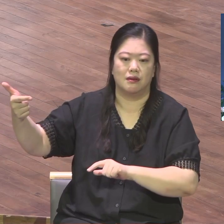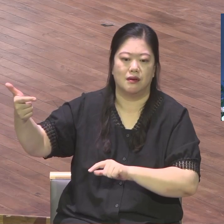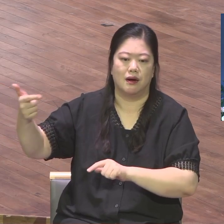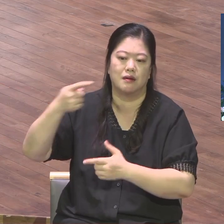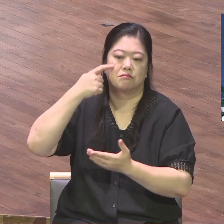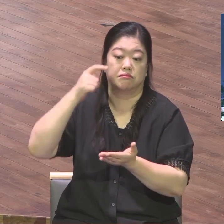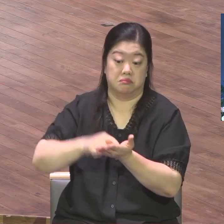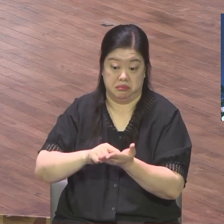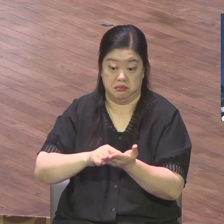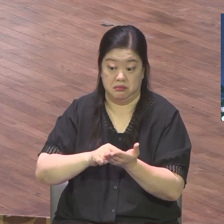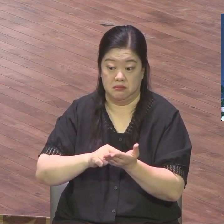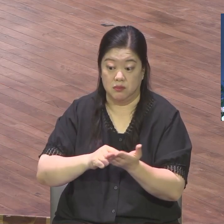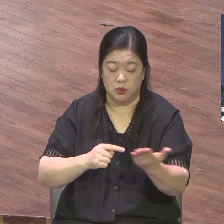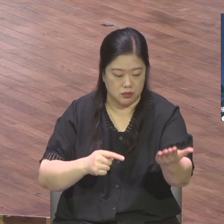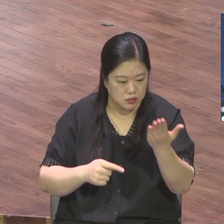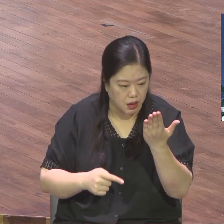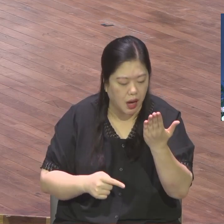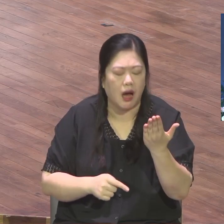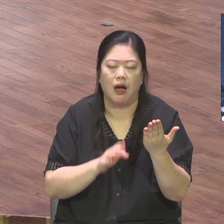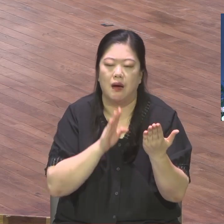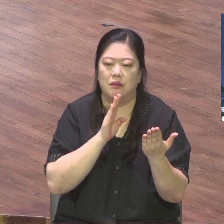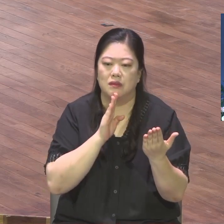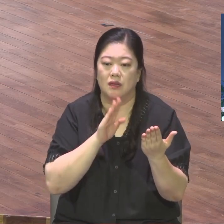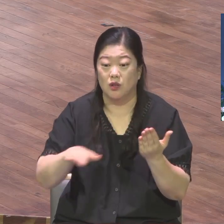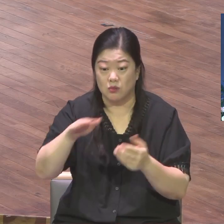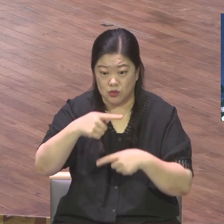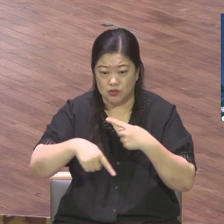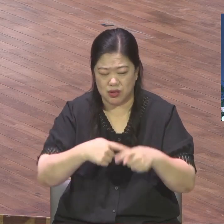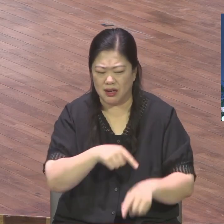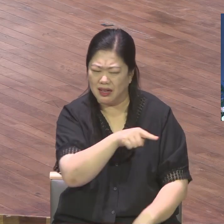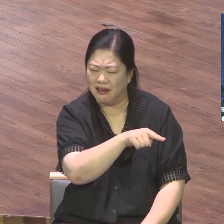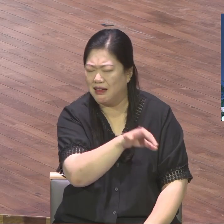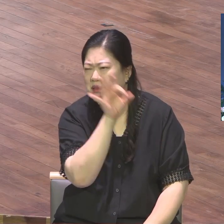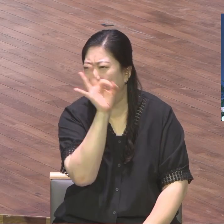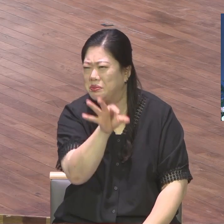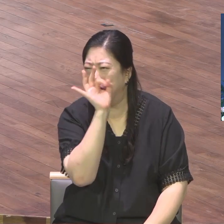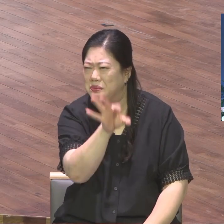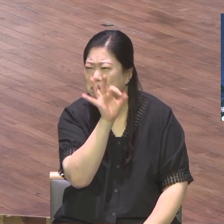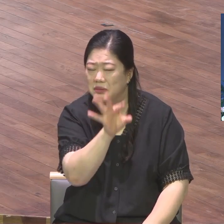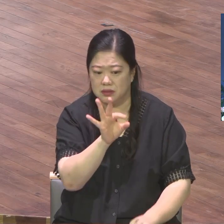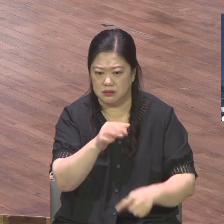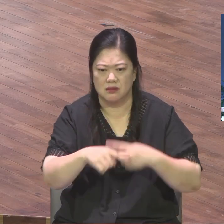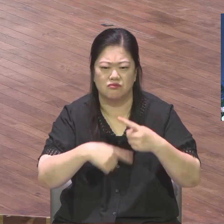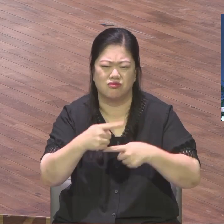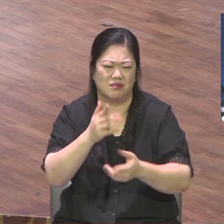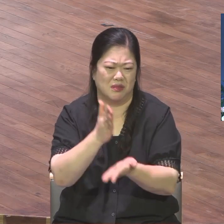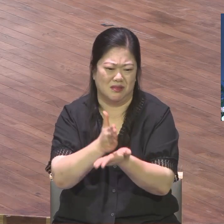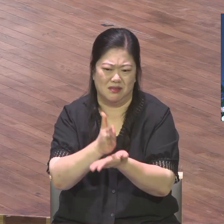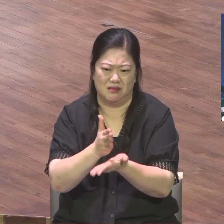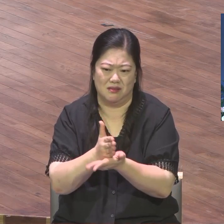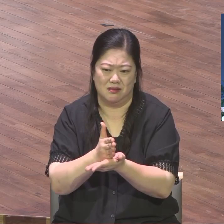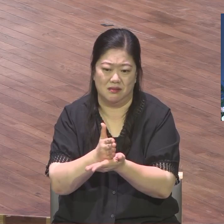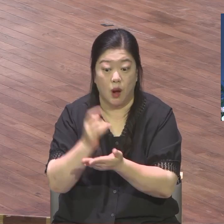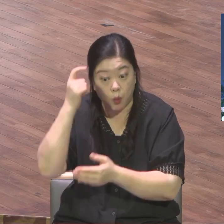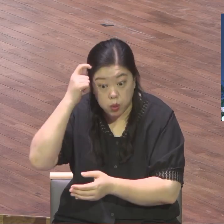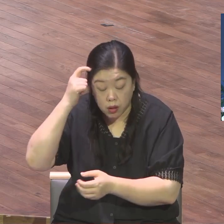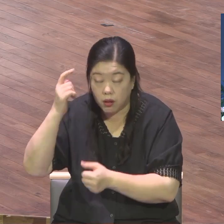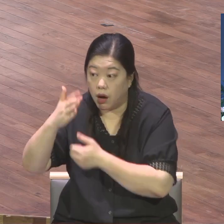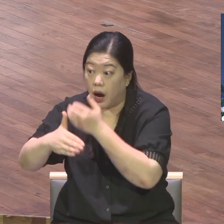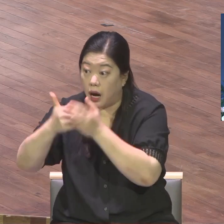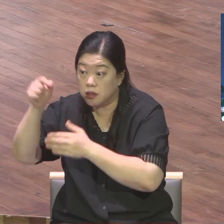어떤 사람도 포기는 불신앙입니다. 살려내는 하나님의 사랑이 있습니다.